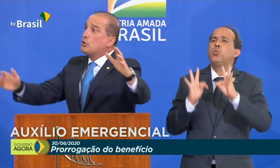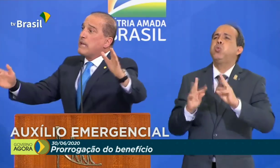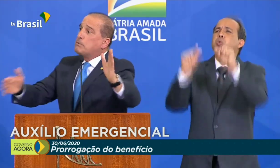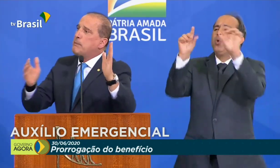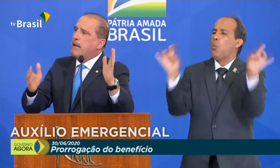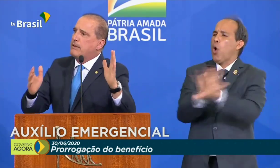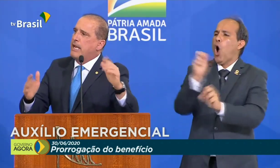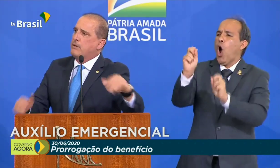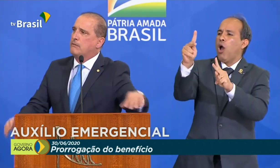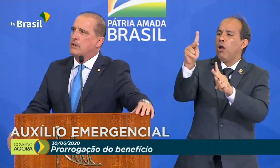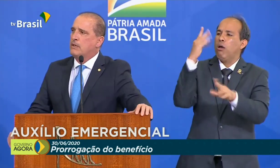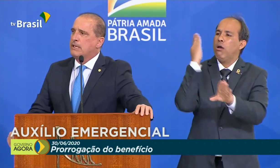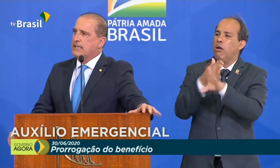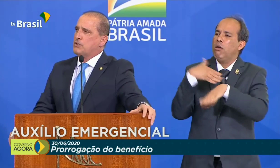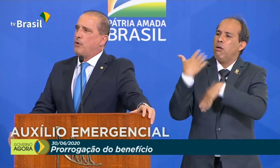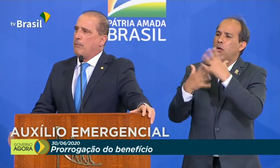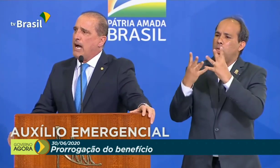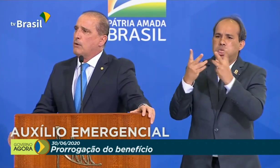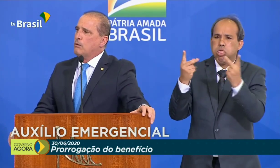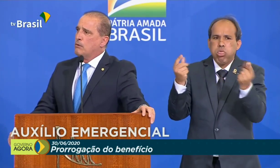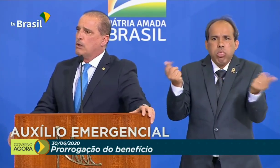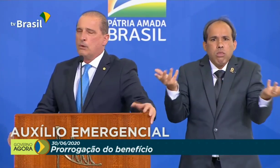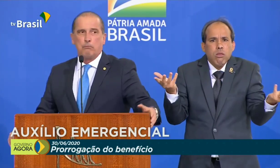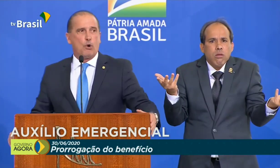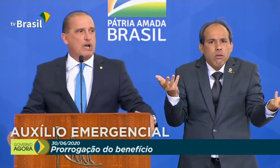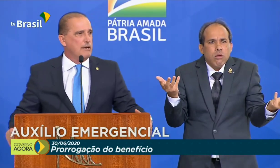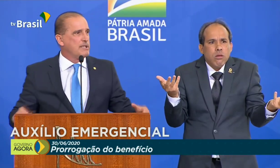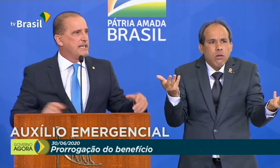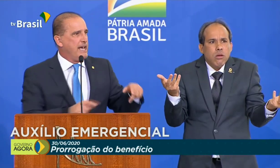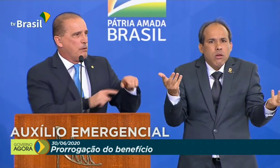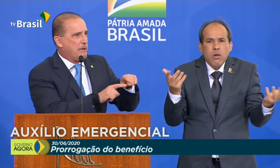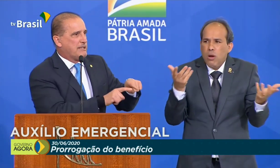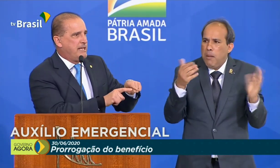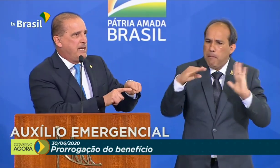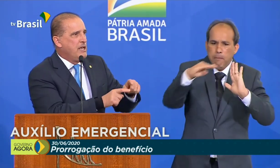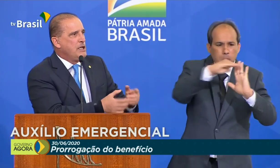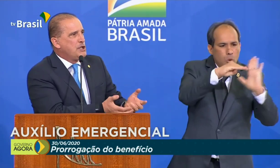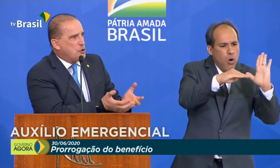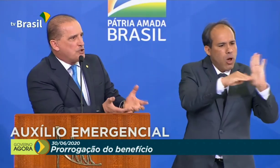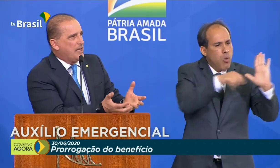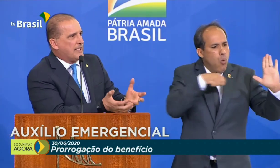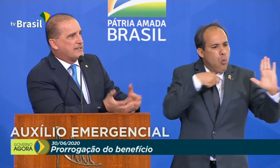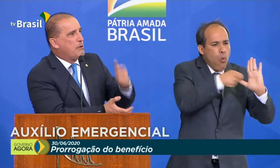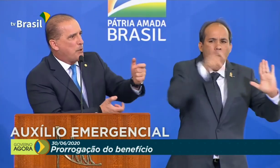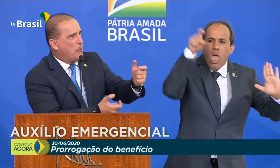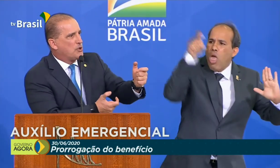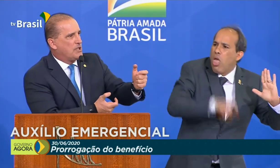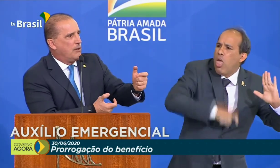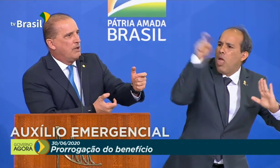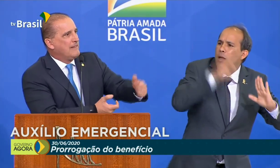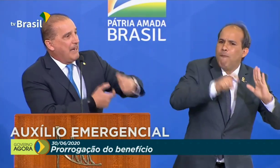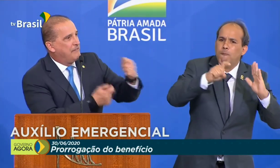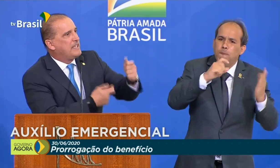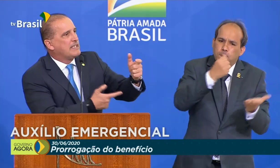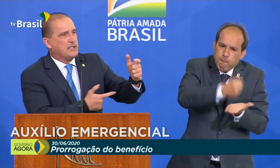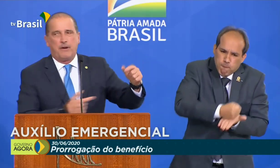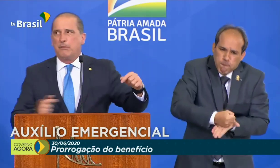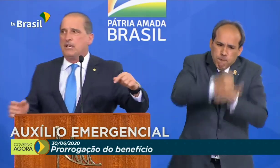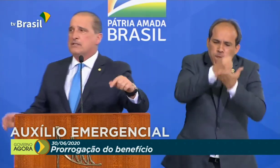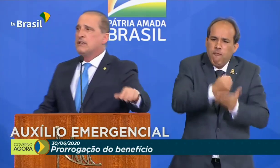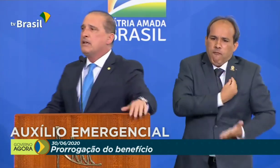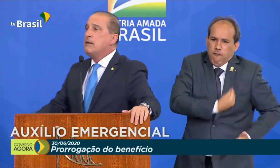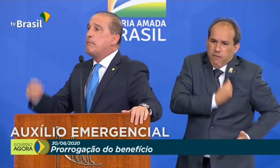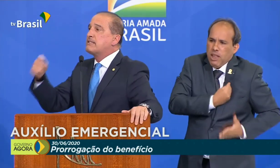Ao longo do tempo se perderam e transformaram programas que eram para ser de sustentação e promoção da vida e